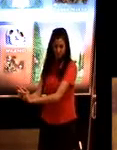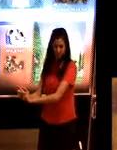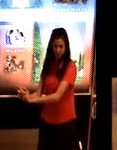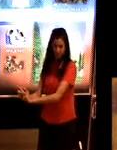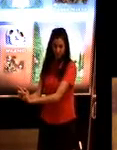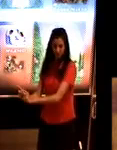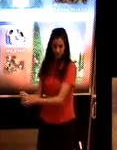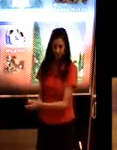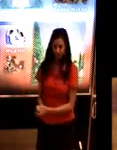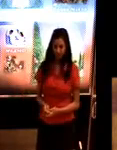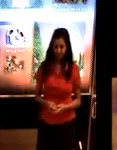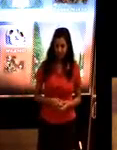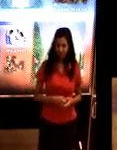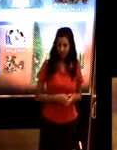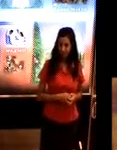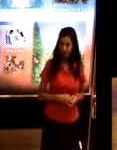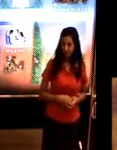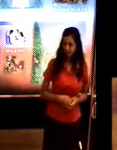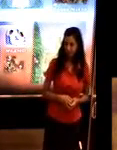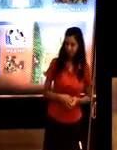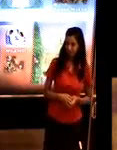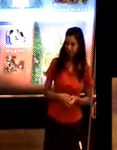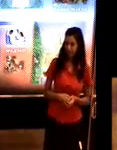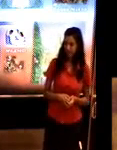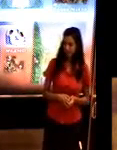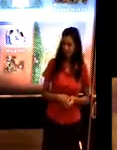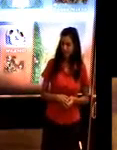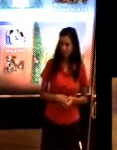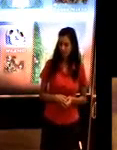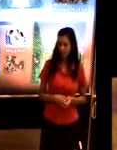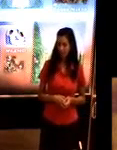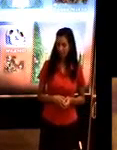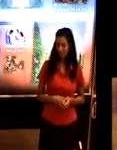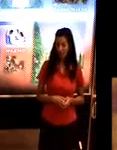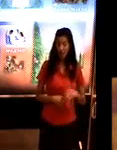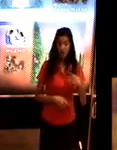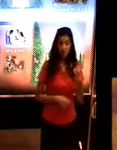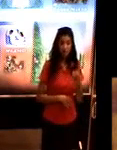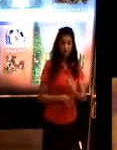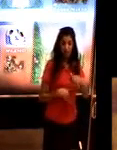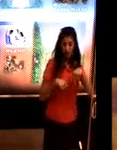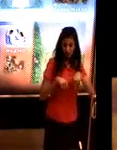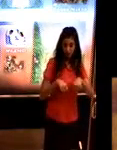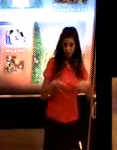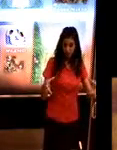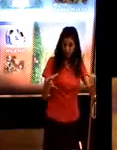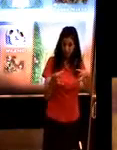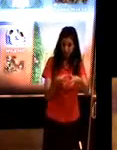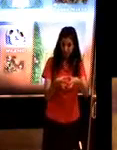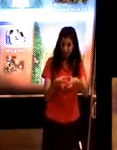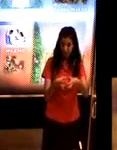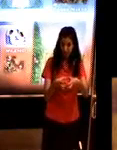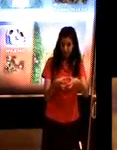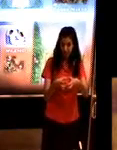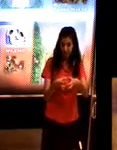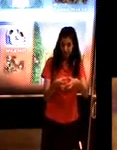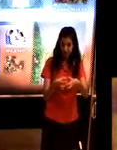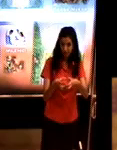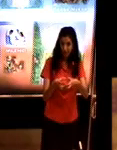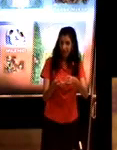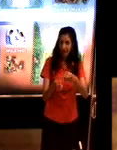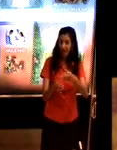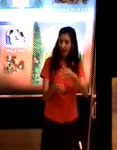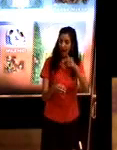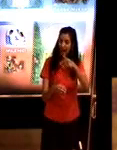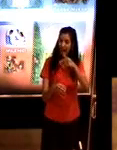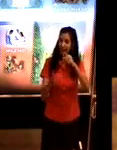quiero decirles algo, hermanos. Mientras nosotros estamos aquí, y en el gran día de la expiación se está llevando a